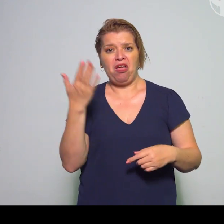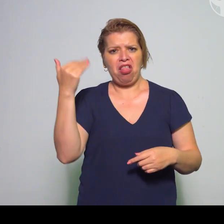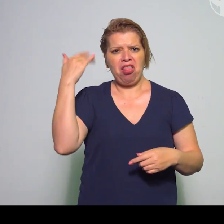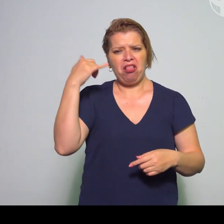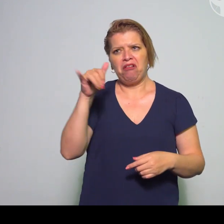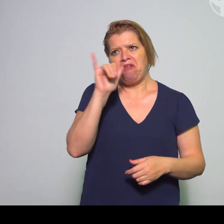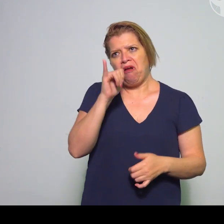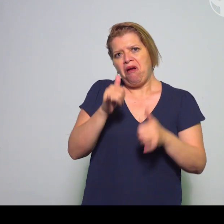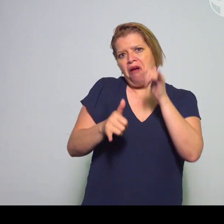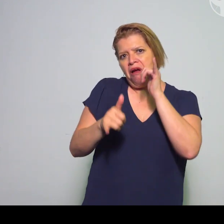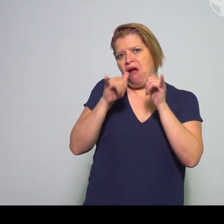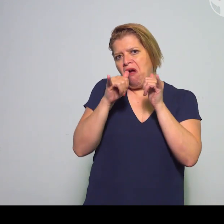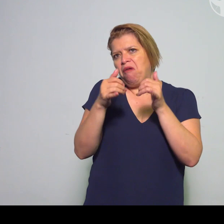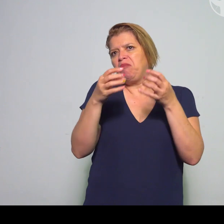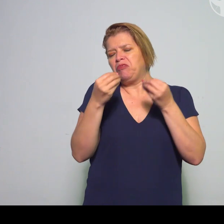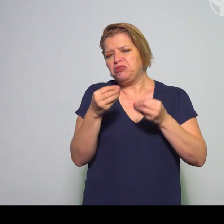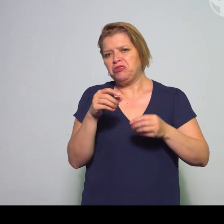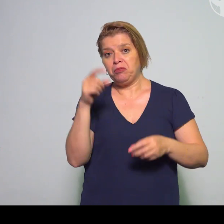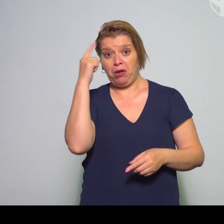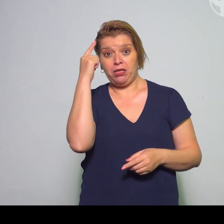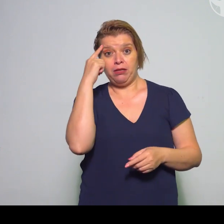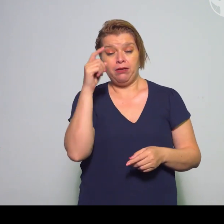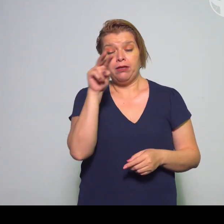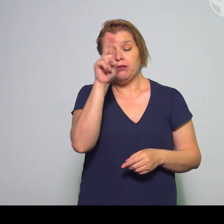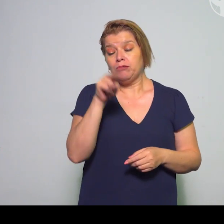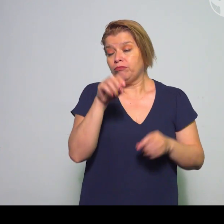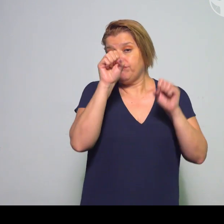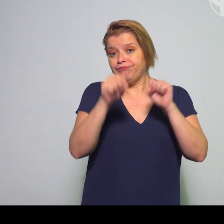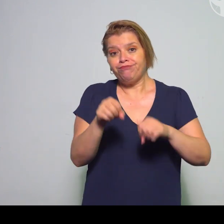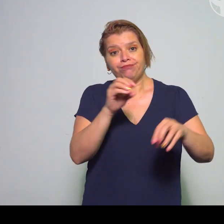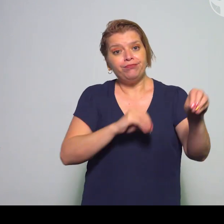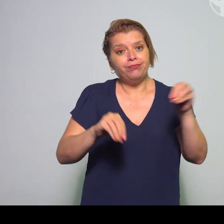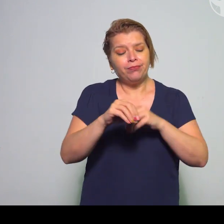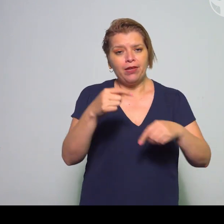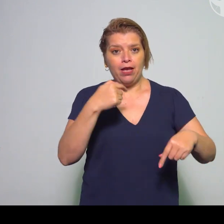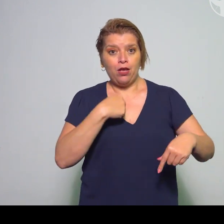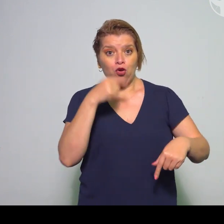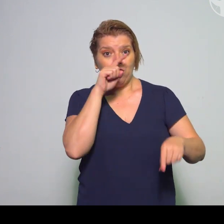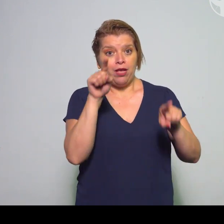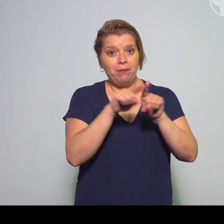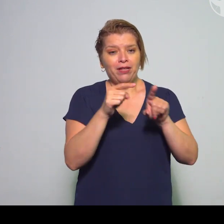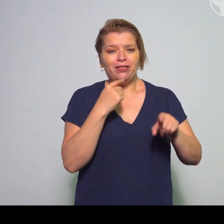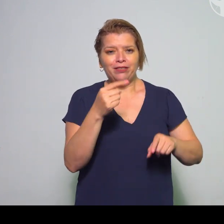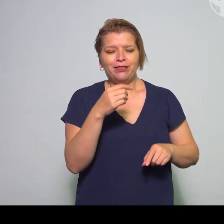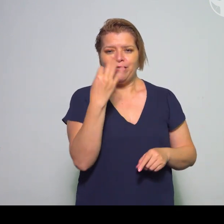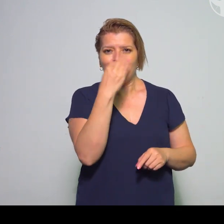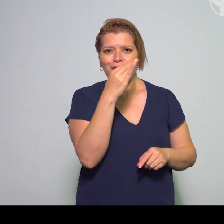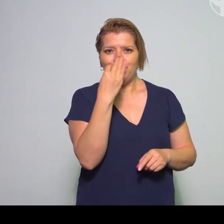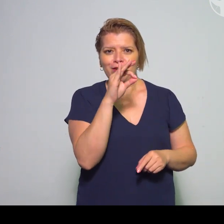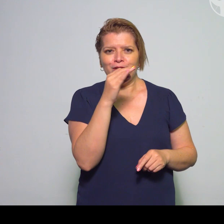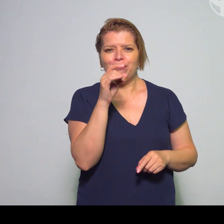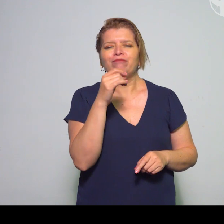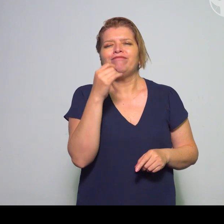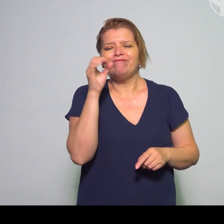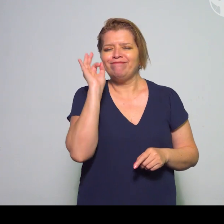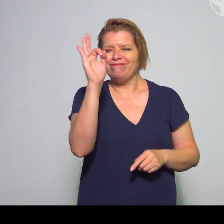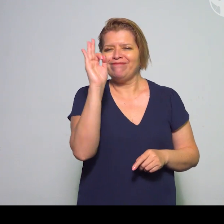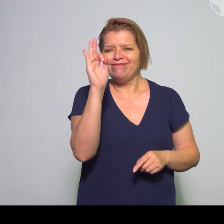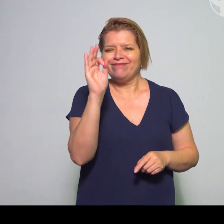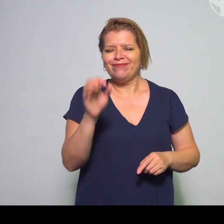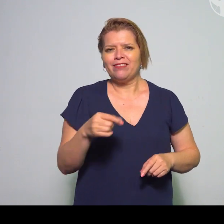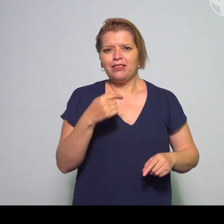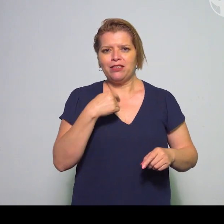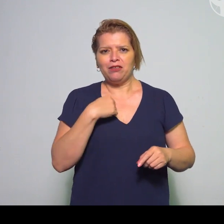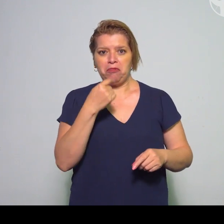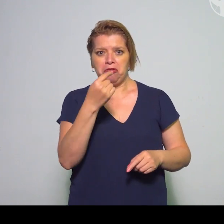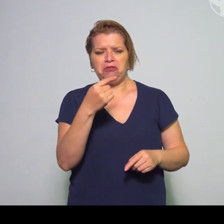poder cambiar, por ejemplo. Sí, y quiero contarte que una de las etiquetas que a mí me pusieron fue loca. Esa fue la